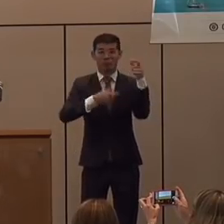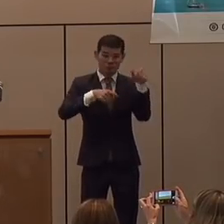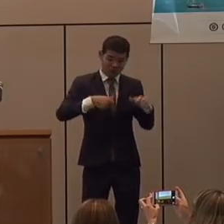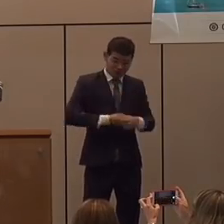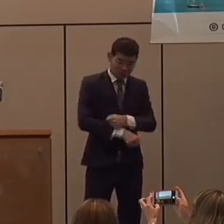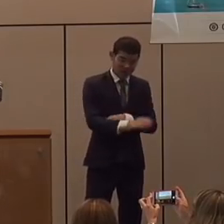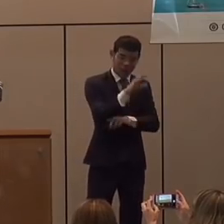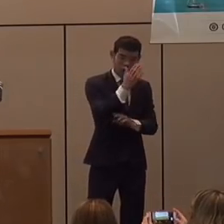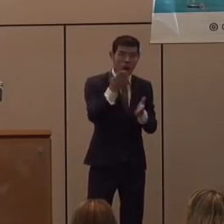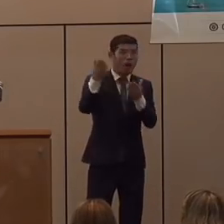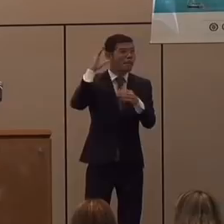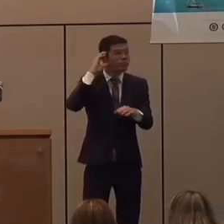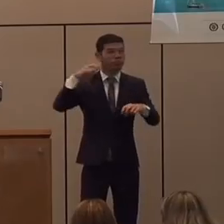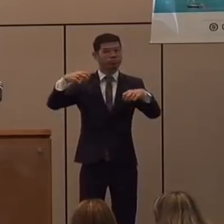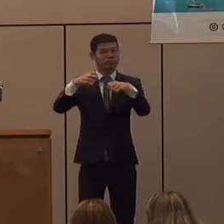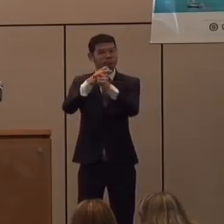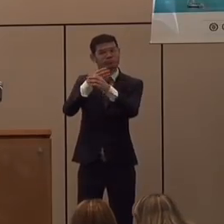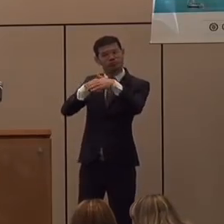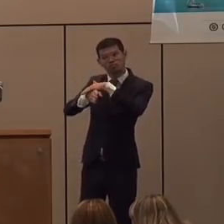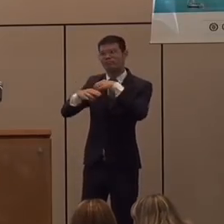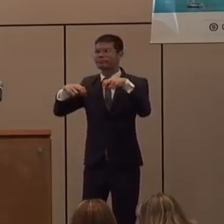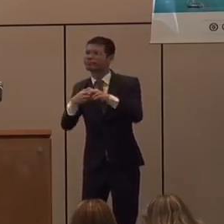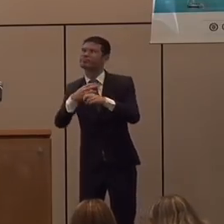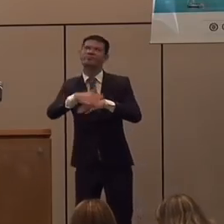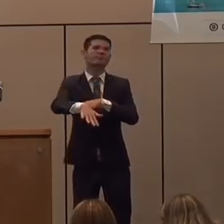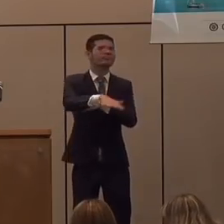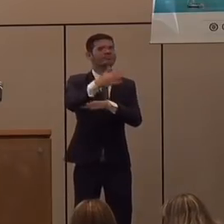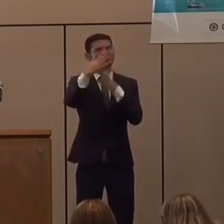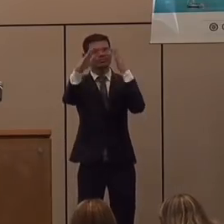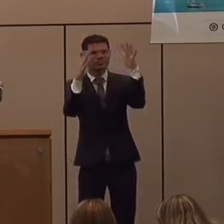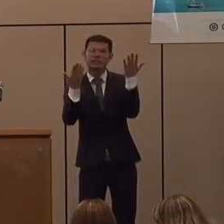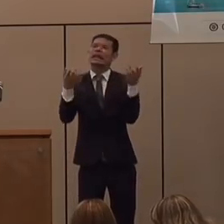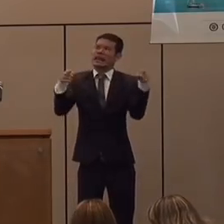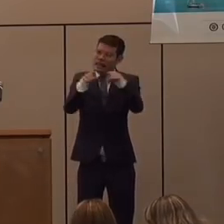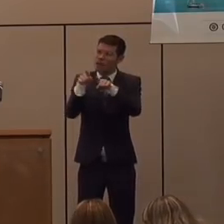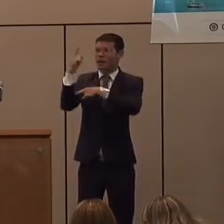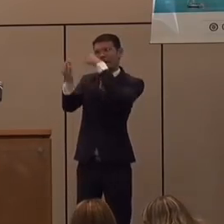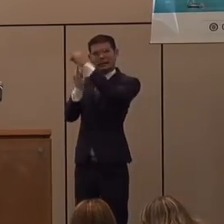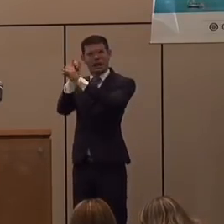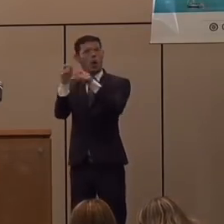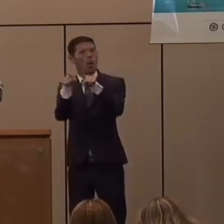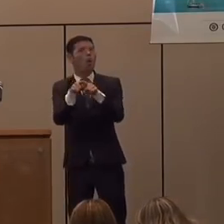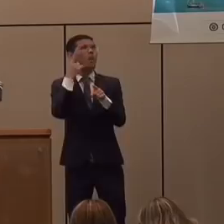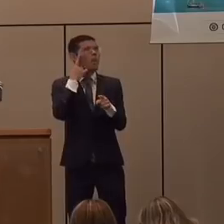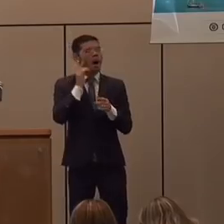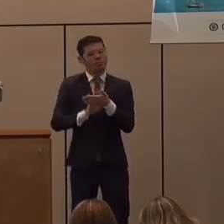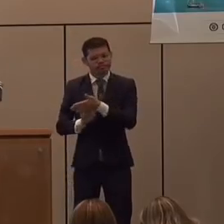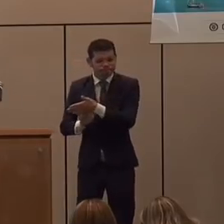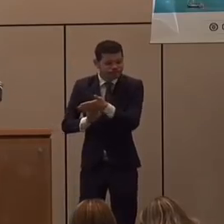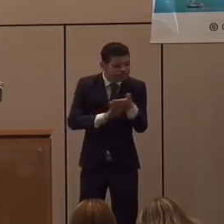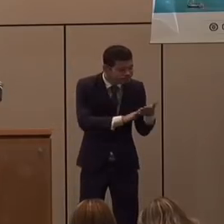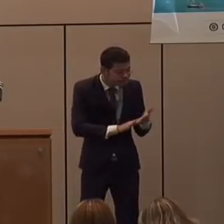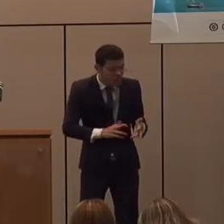hacia nuestras zonas de parques habilitados para el turismo estamos generando rutas de avistamiento de aves en las cuales hemos invertido este año más de